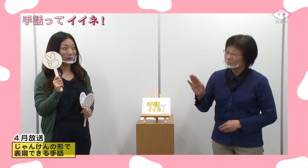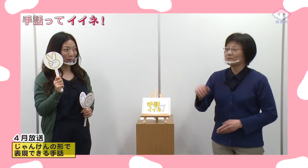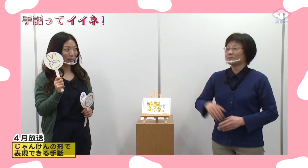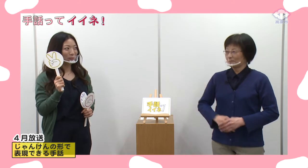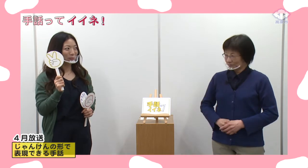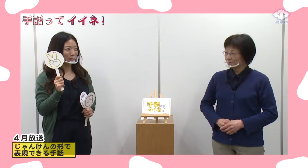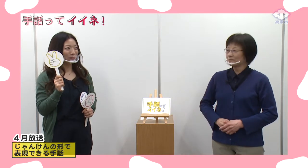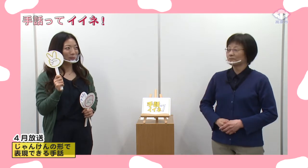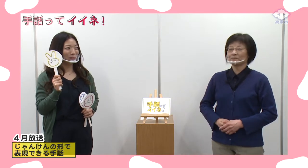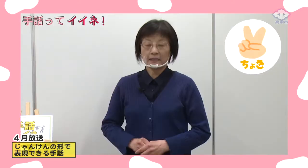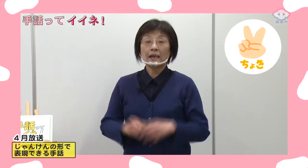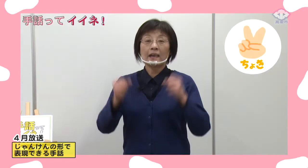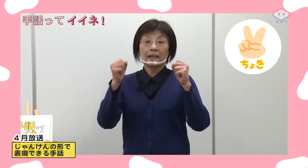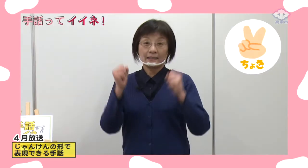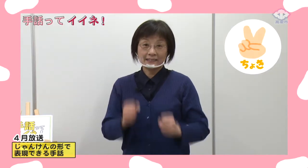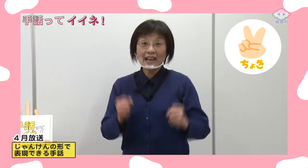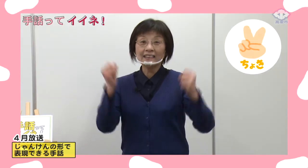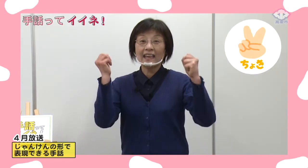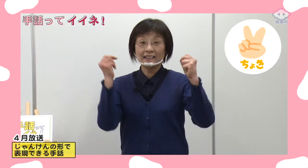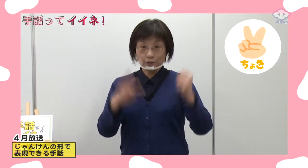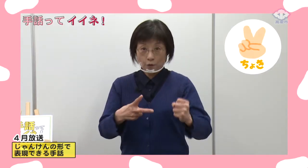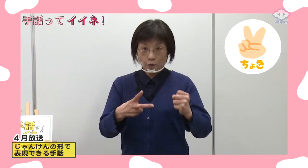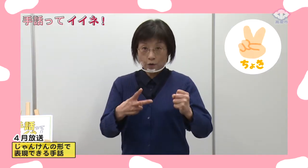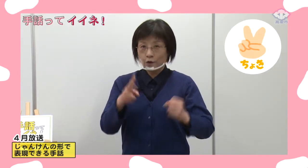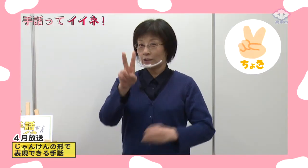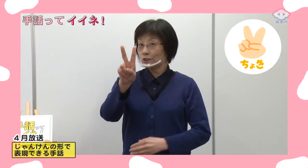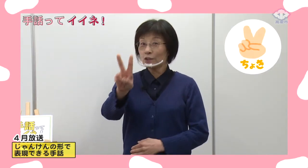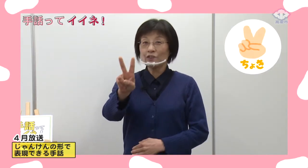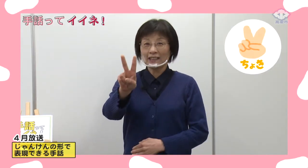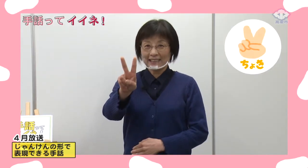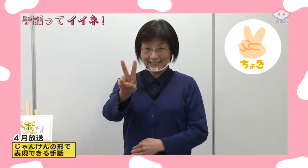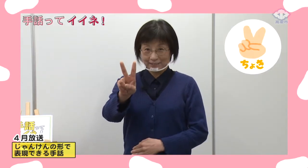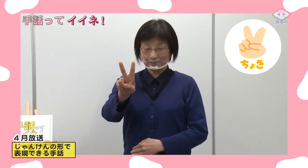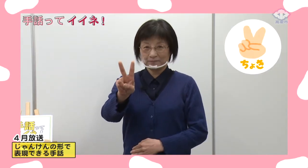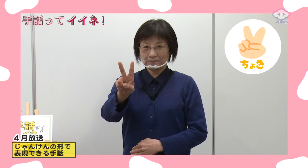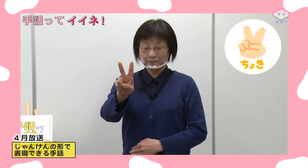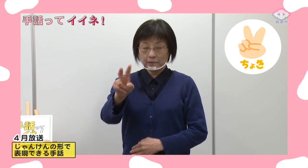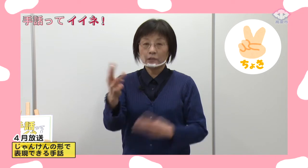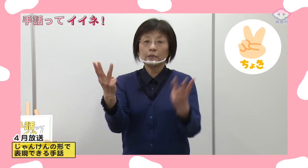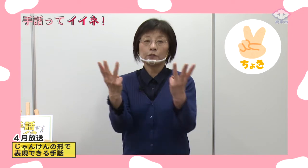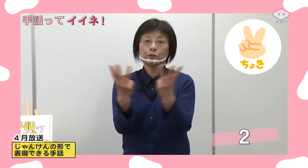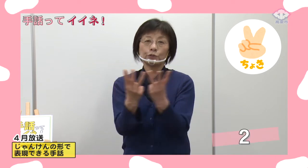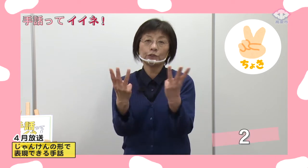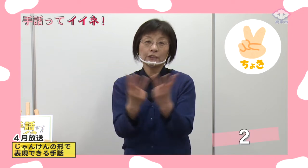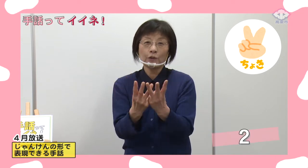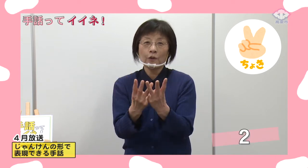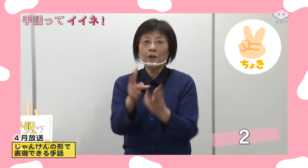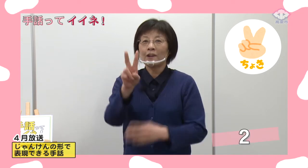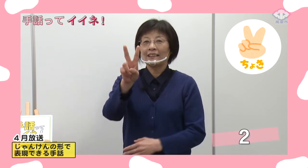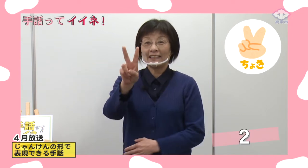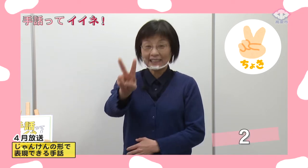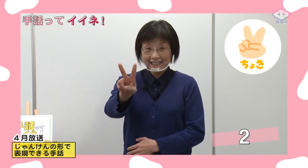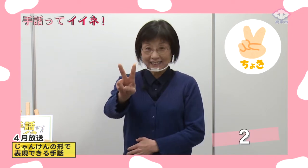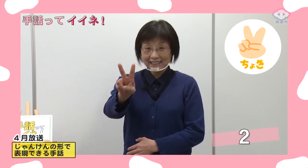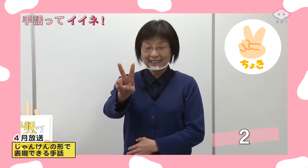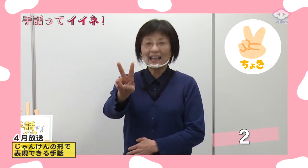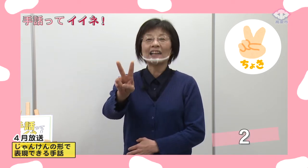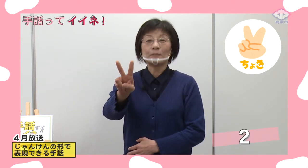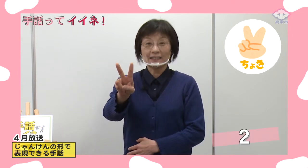ね。 じゃんけんのチョキの形、数字の2があります